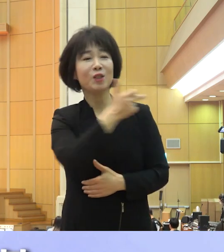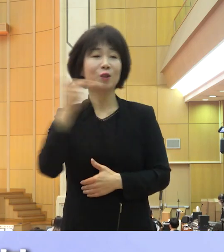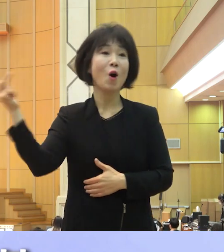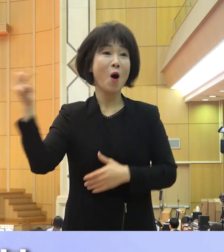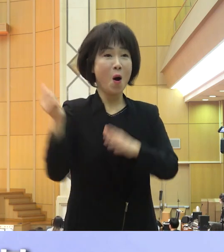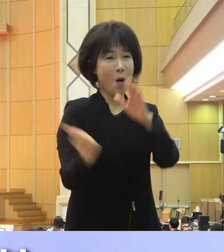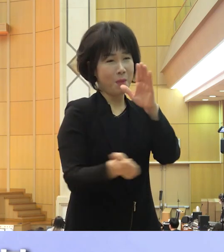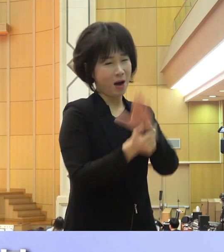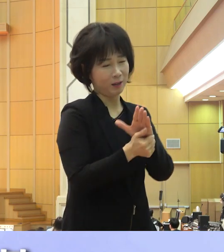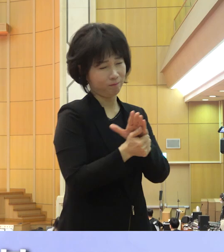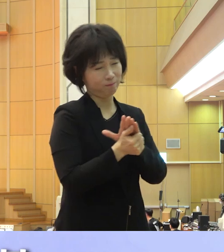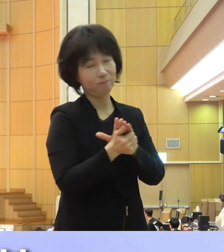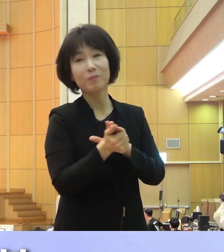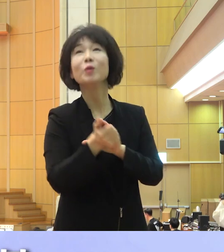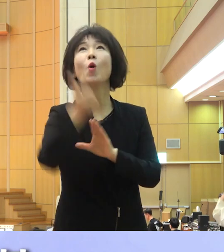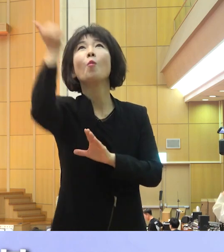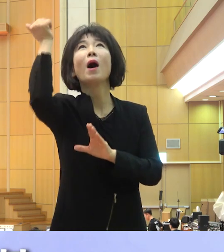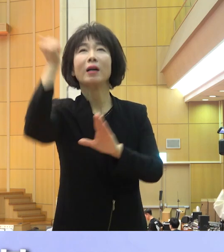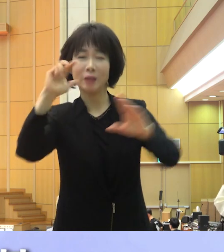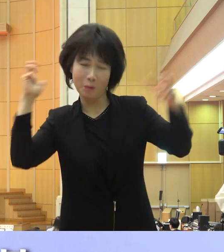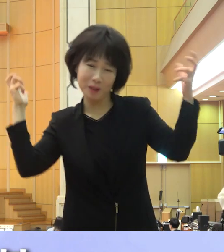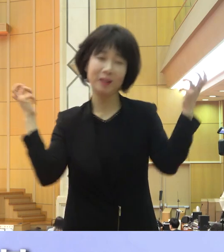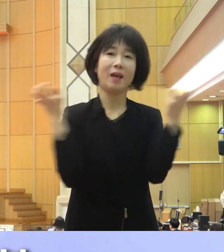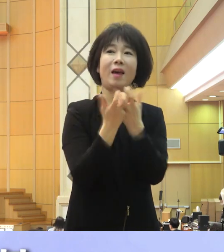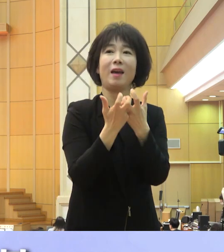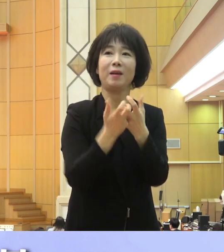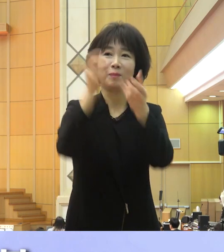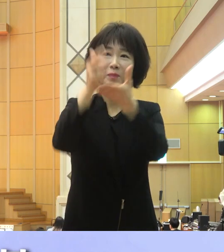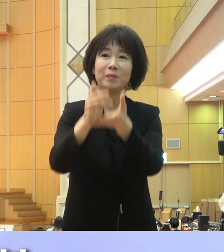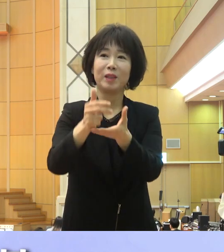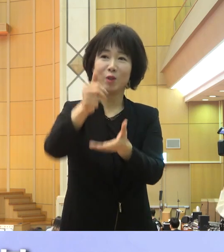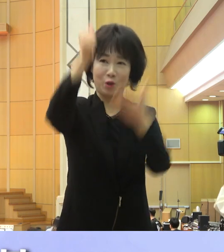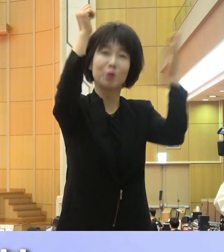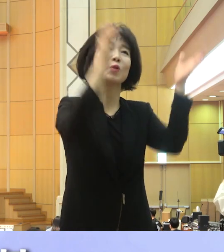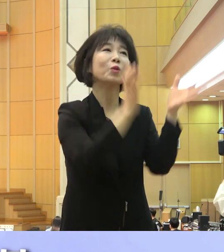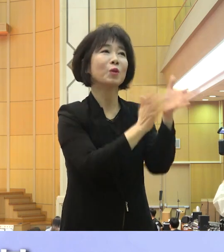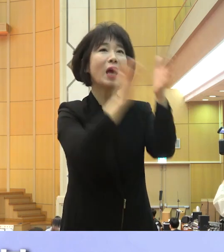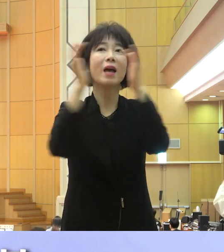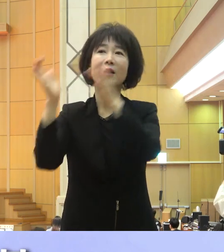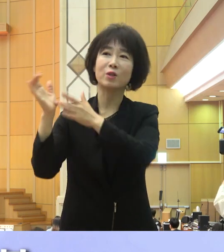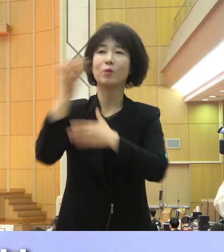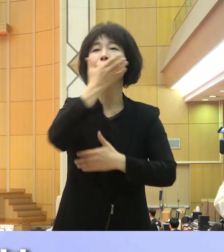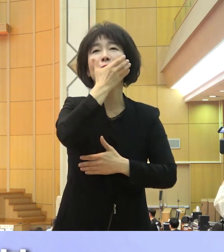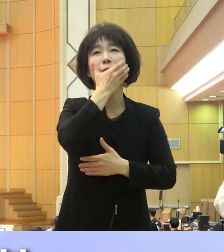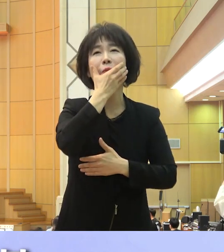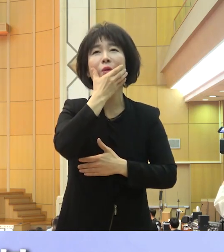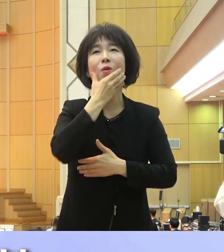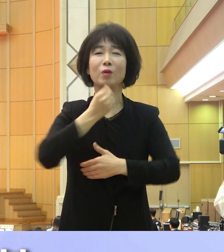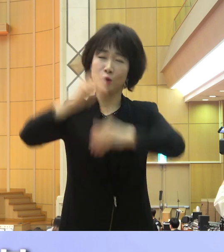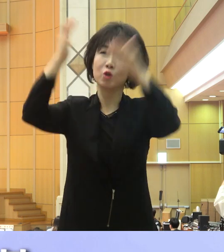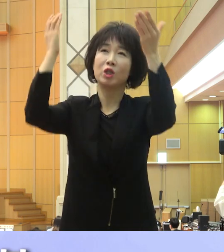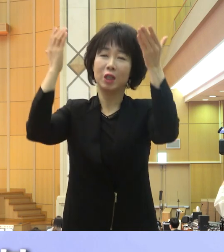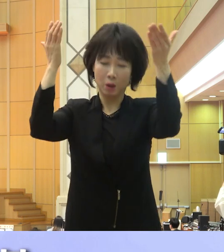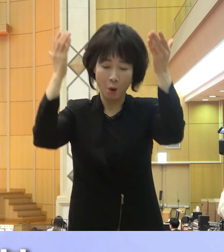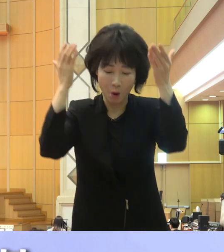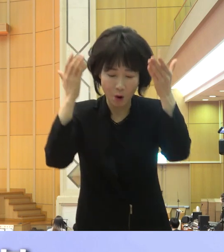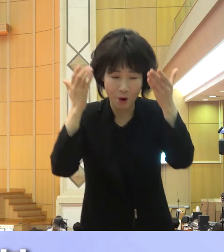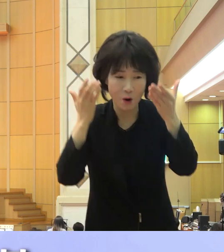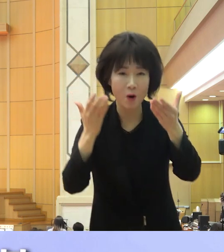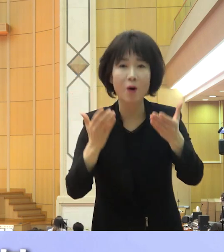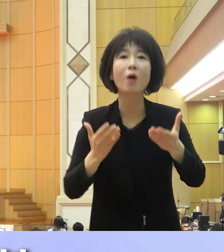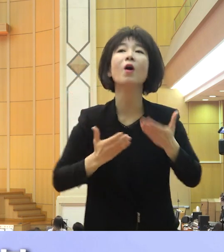큰 소망 넘치네. 주 예수 복을